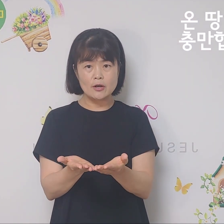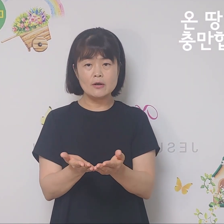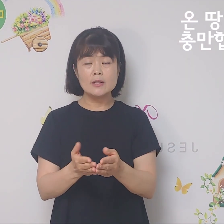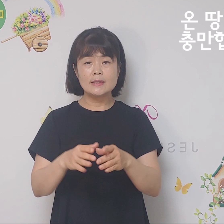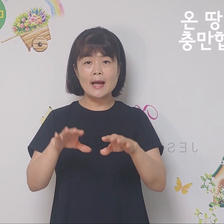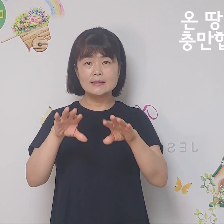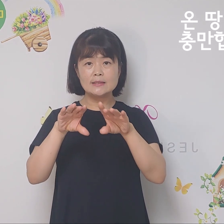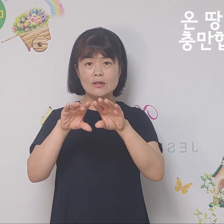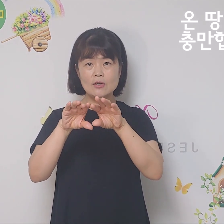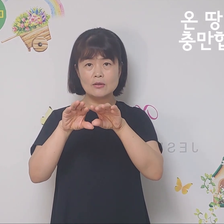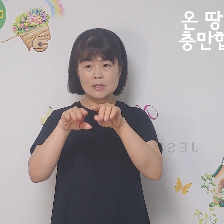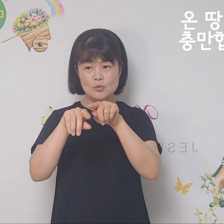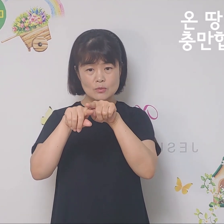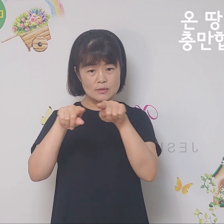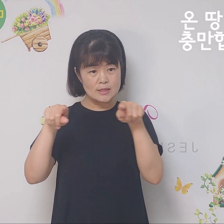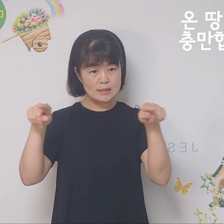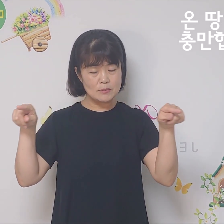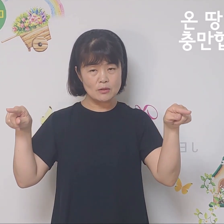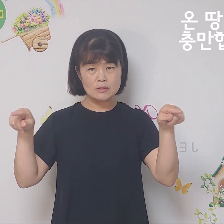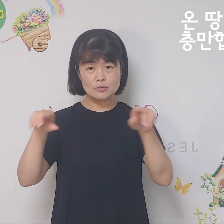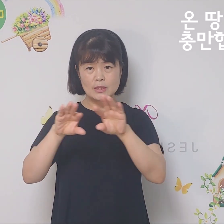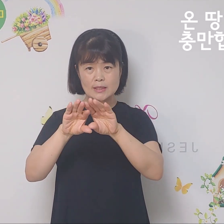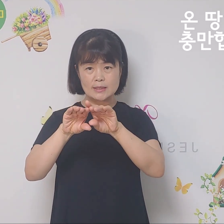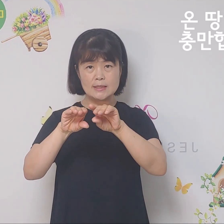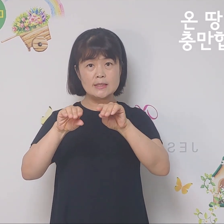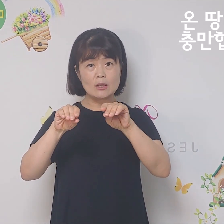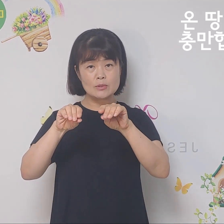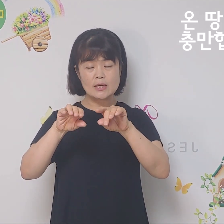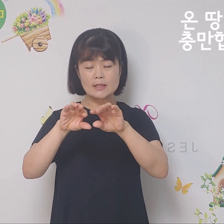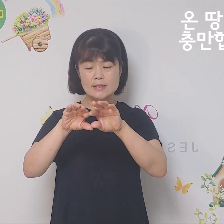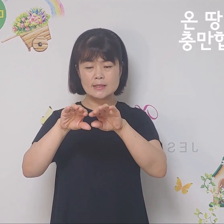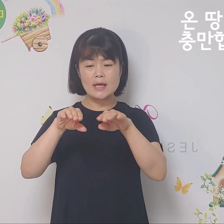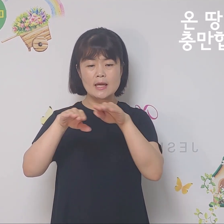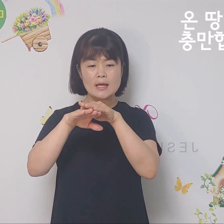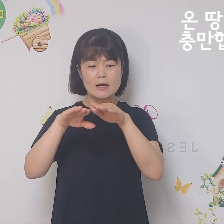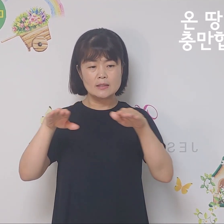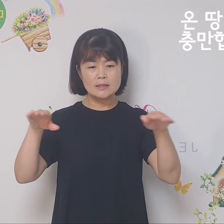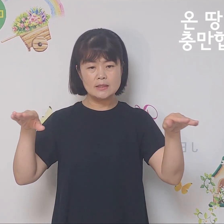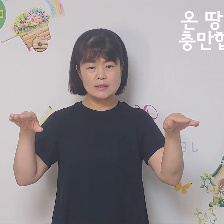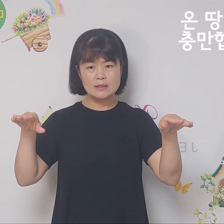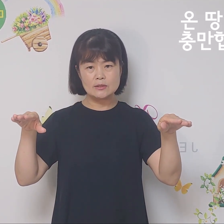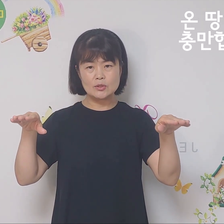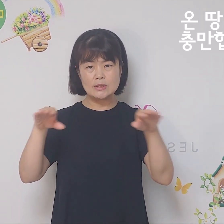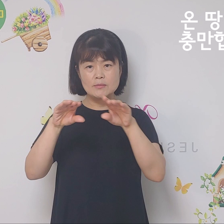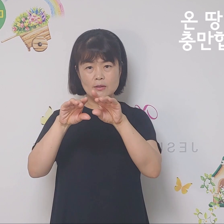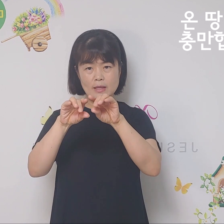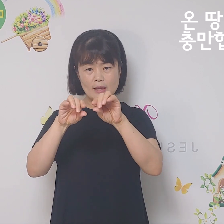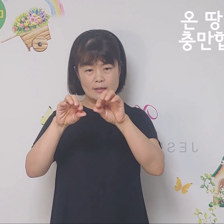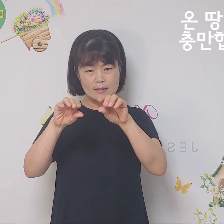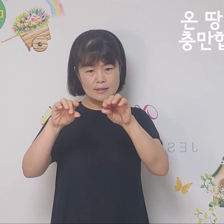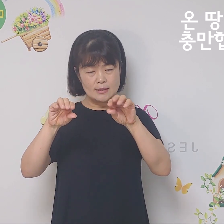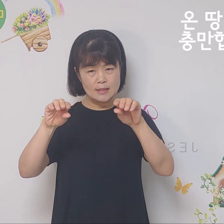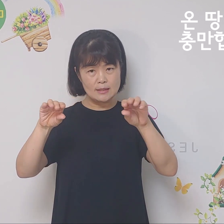했고요. 땅은요, 이렇게 지면을 우리가 그린다고 생각했을 때 그 지면에 이렇게 흙이